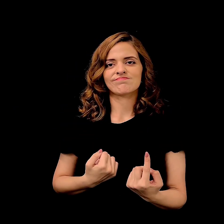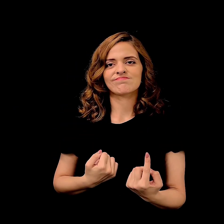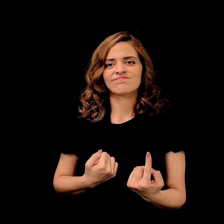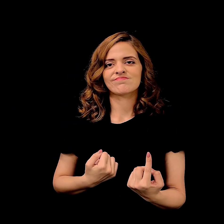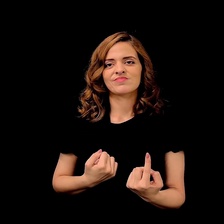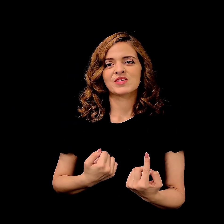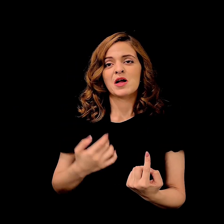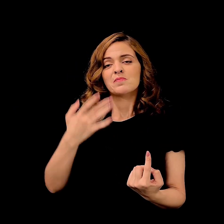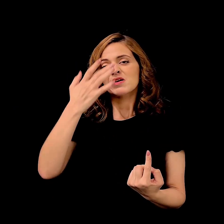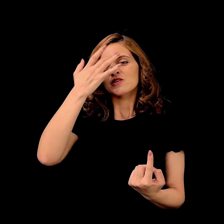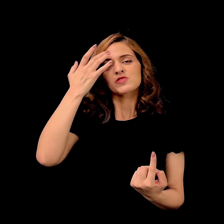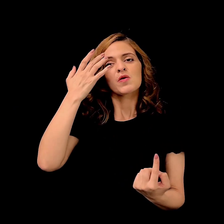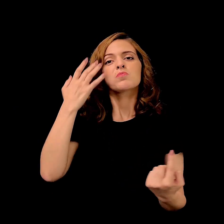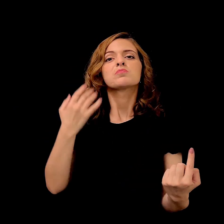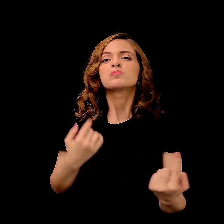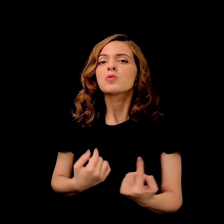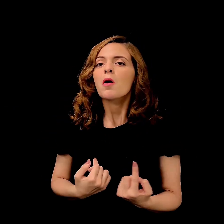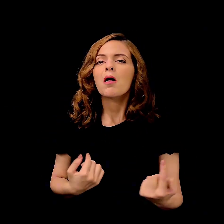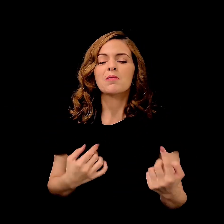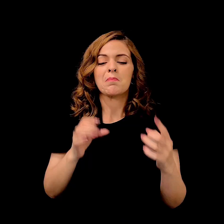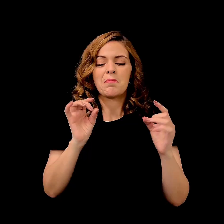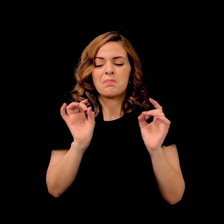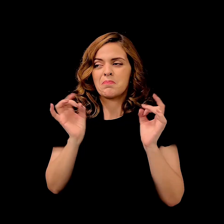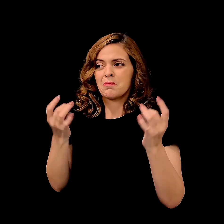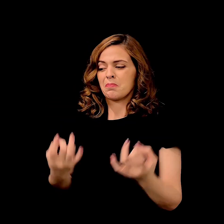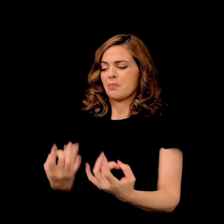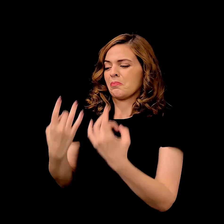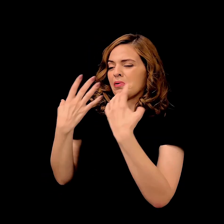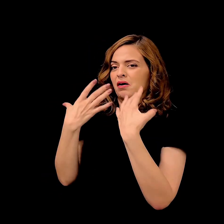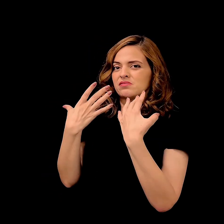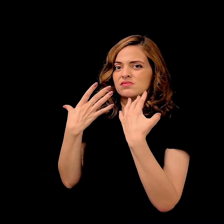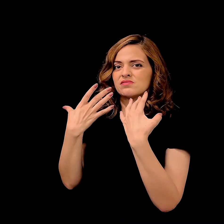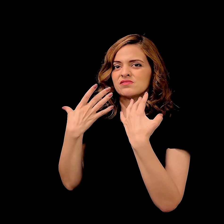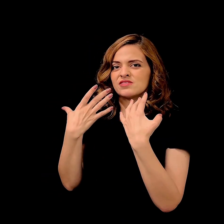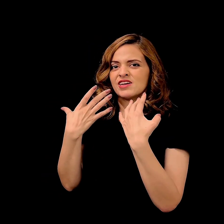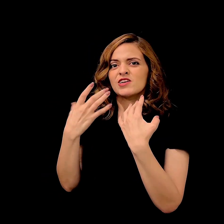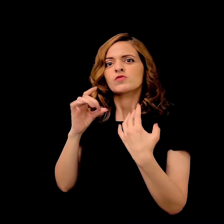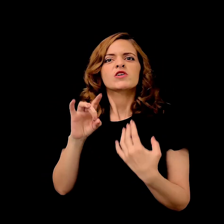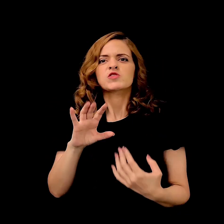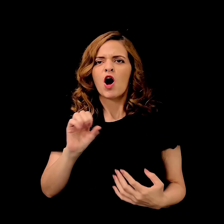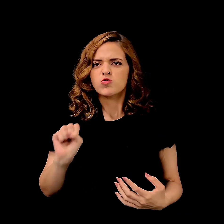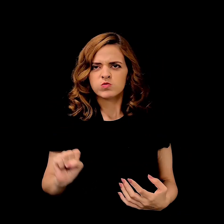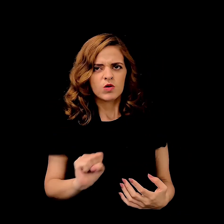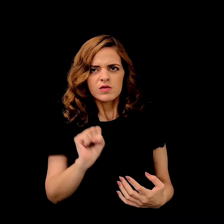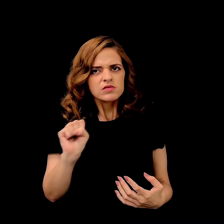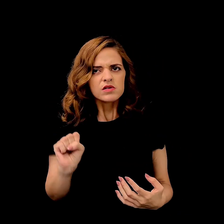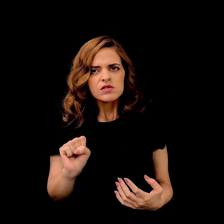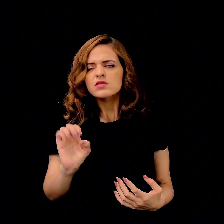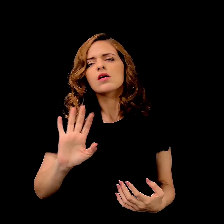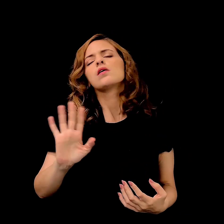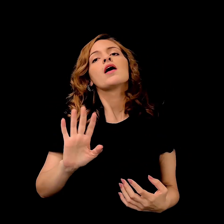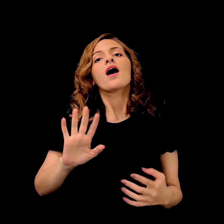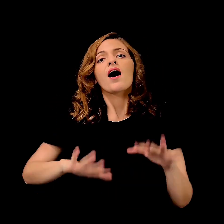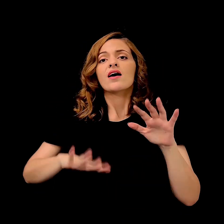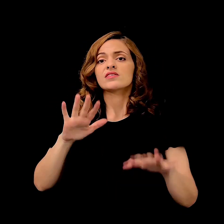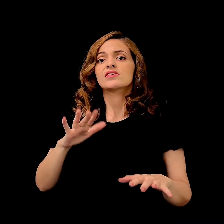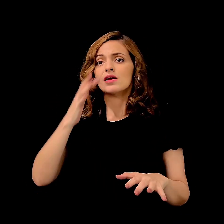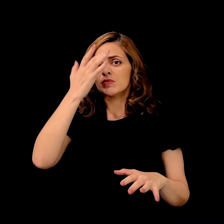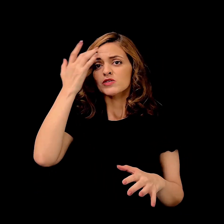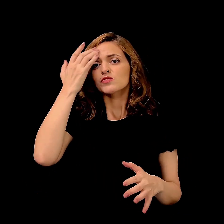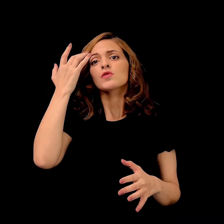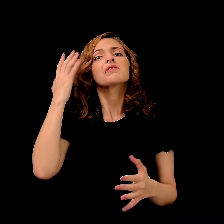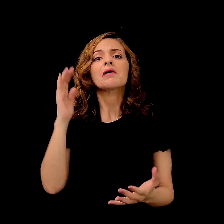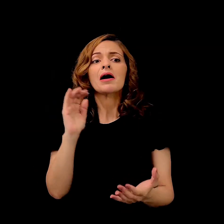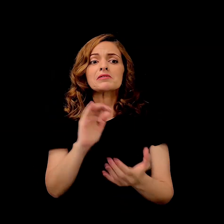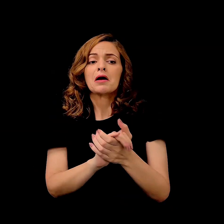O solitário, o abandonado, digamos assim. Não só os solteiros, mas tem casados que estão solitários.